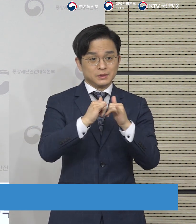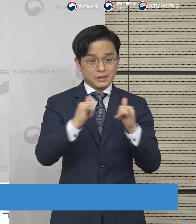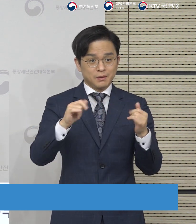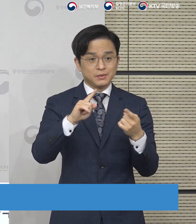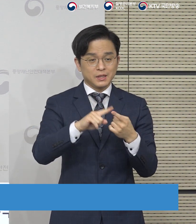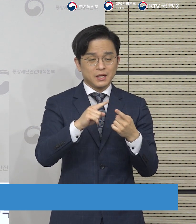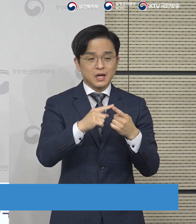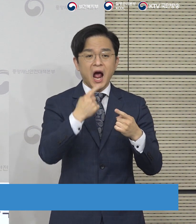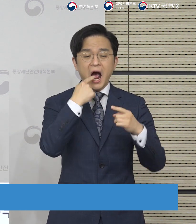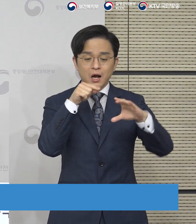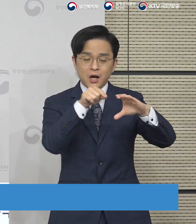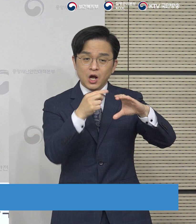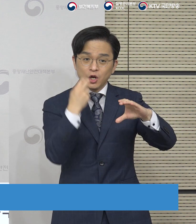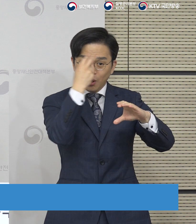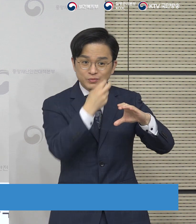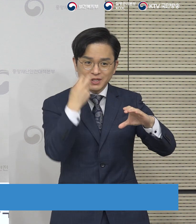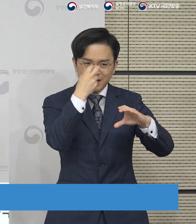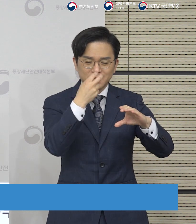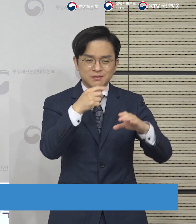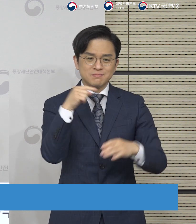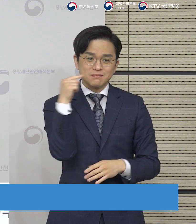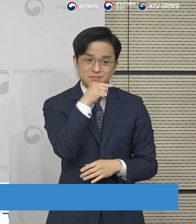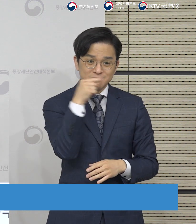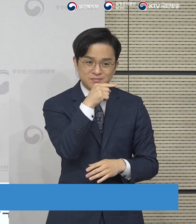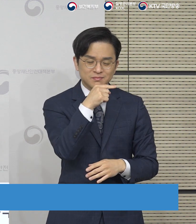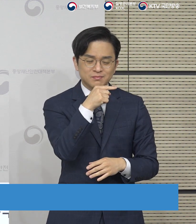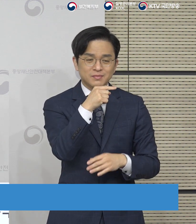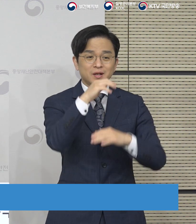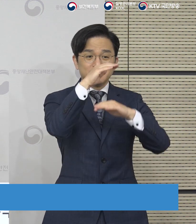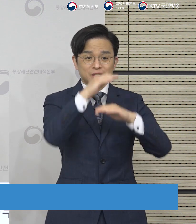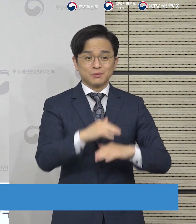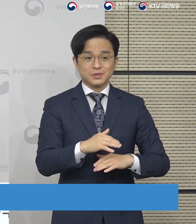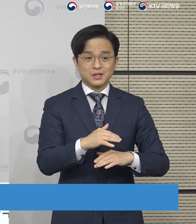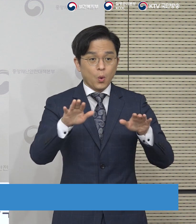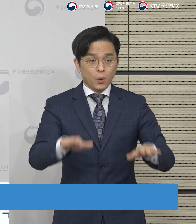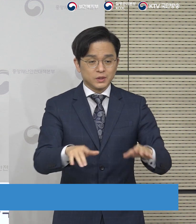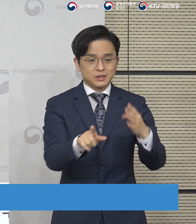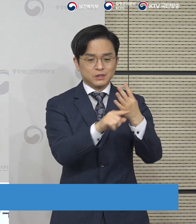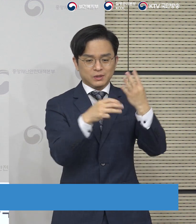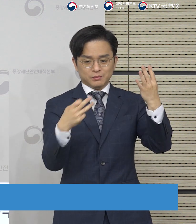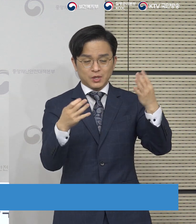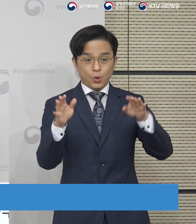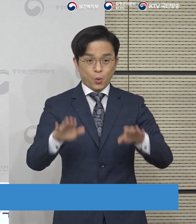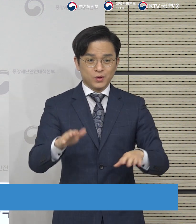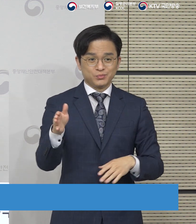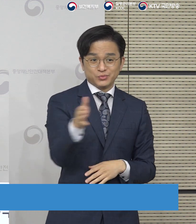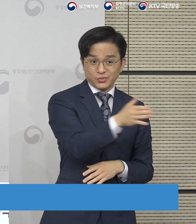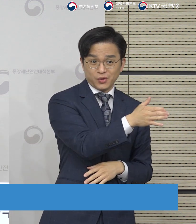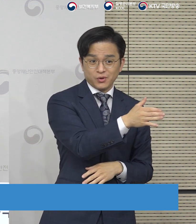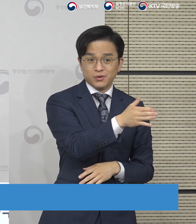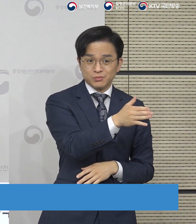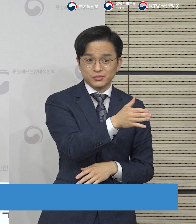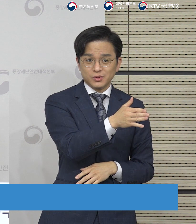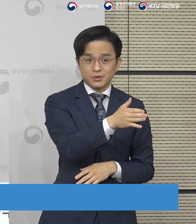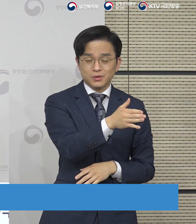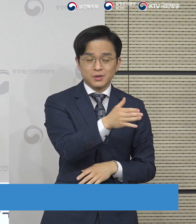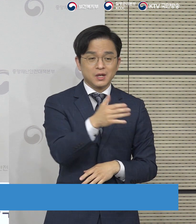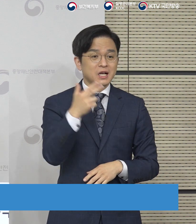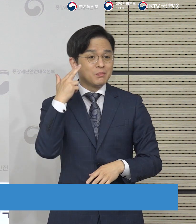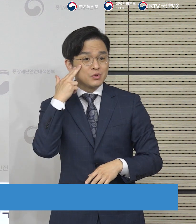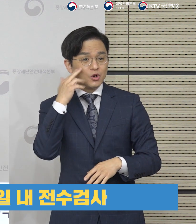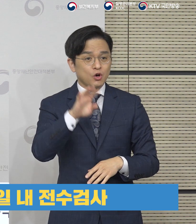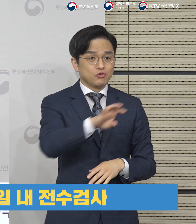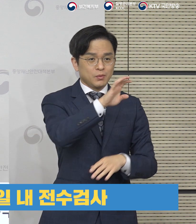미국발 입국자에 대한 진단검사 확대 방안에 대하여 설명드리겠습니다. 오늘 0시부터는